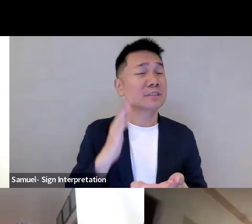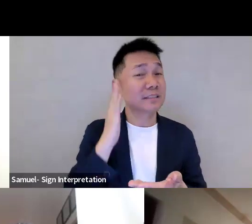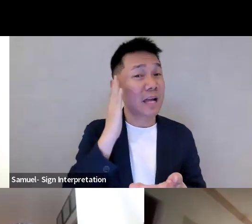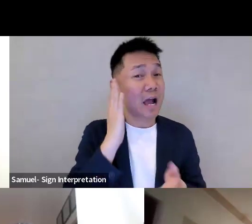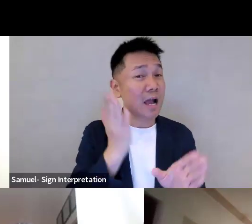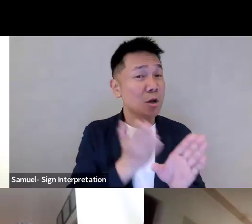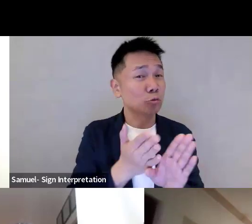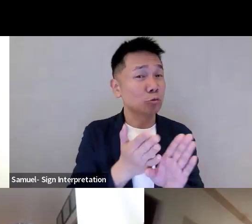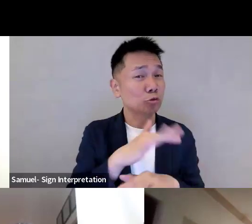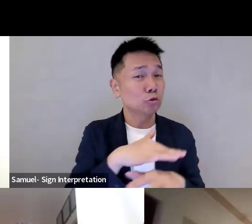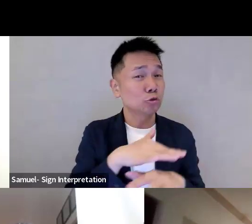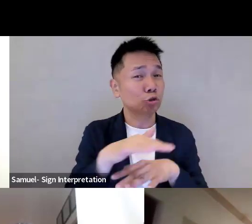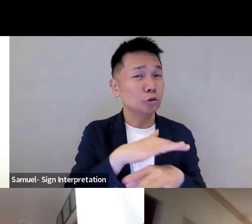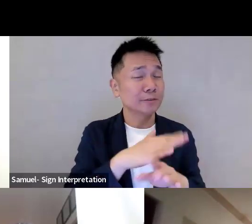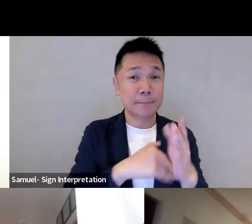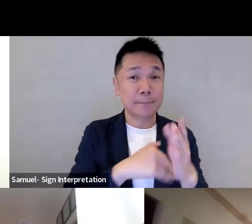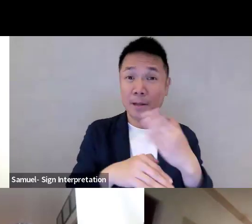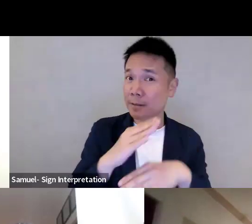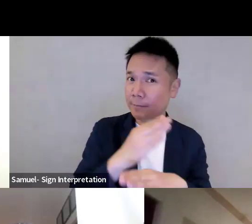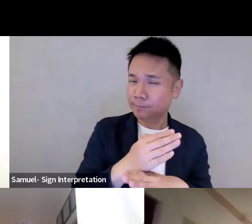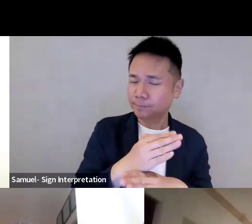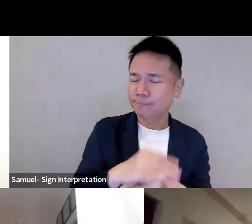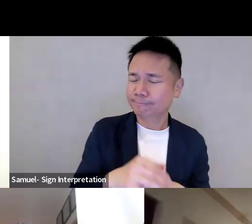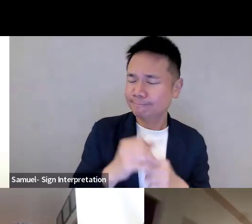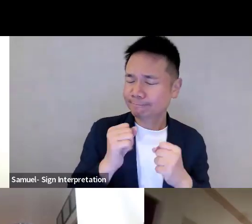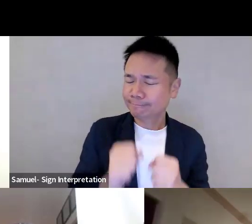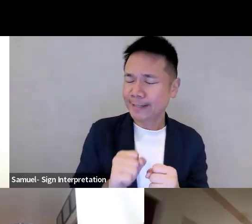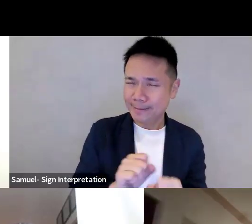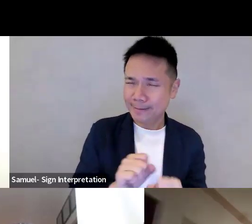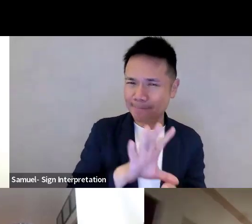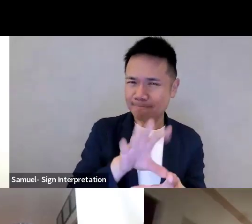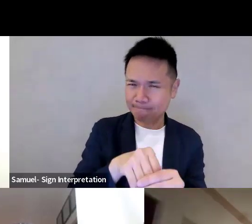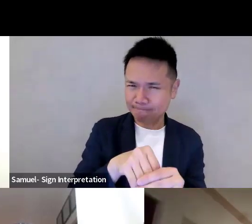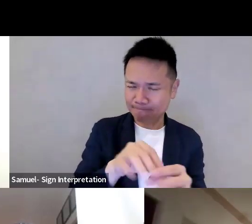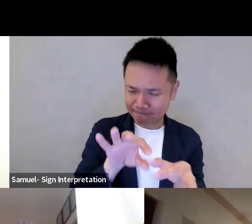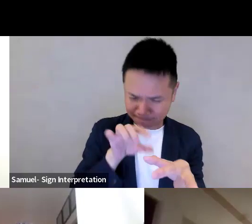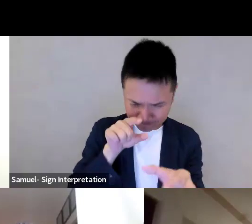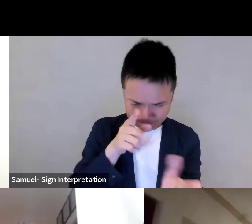一个残疾的社群。